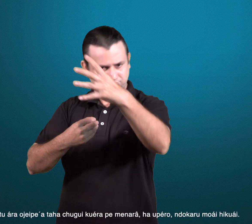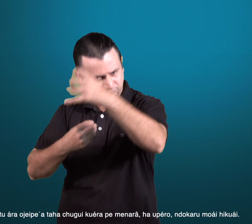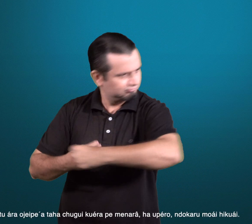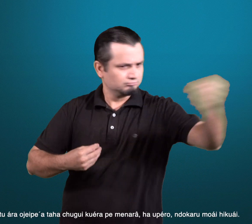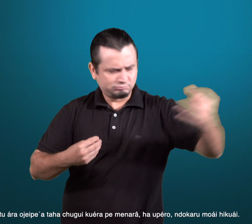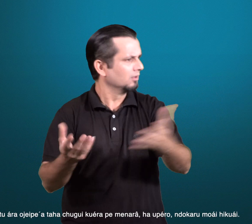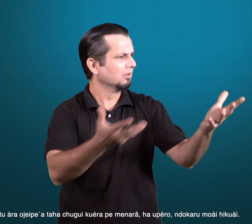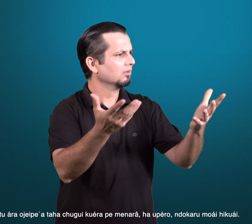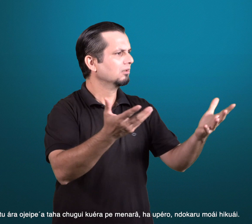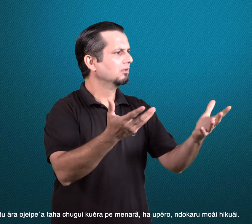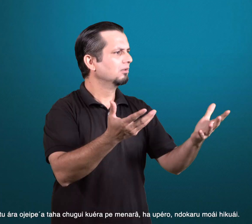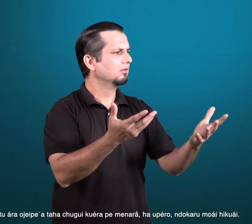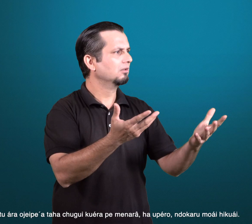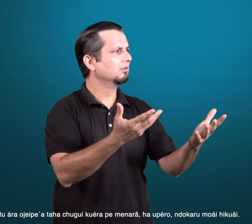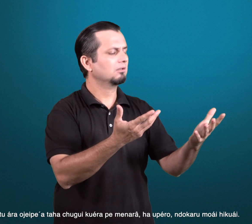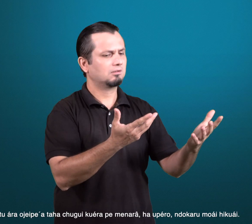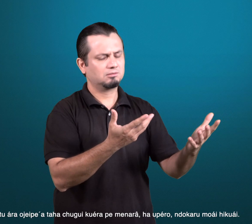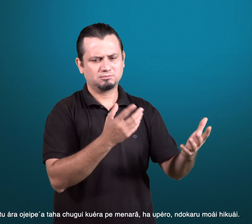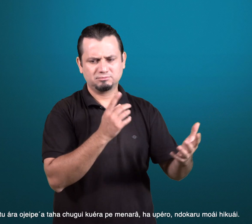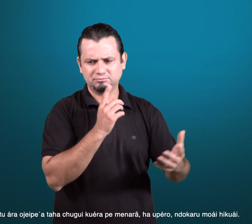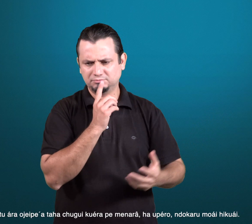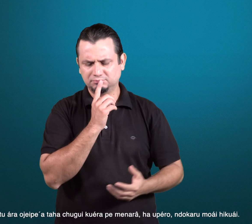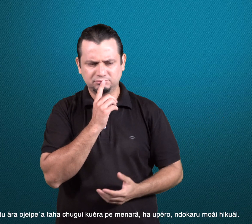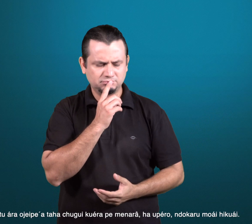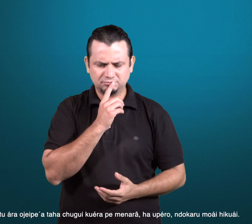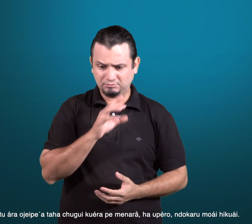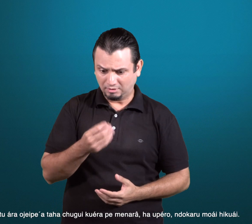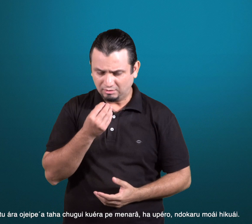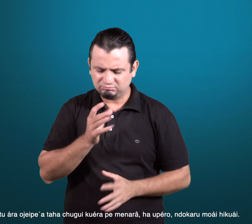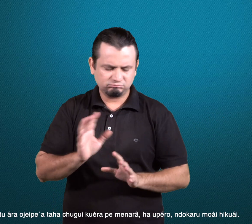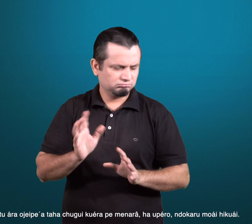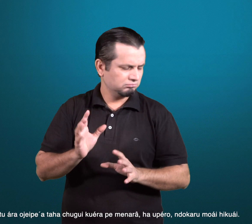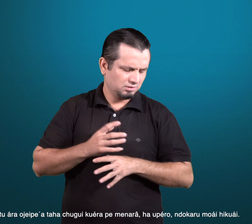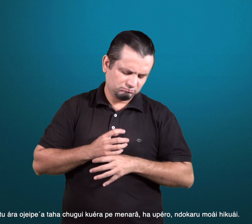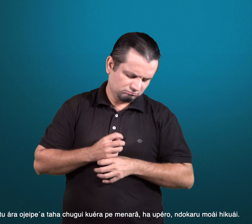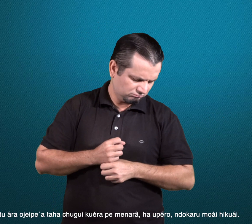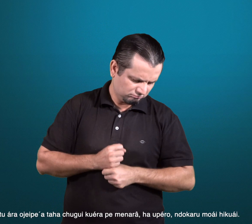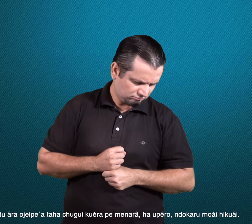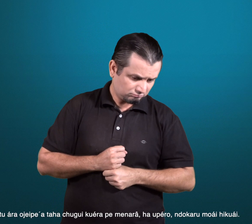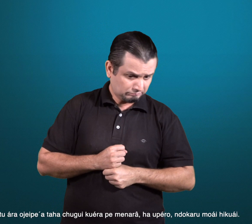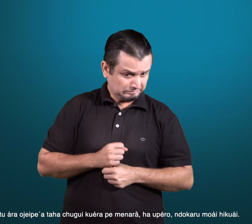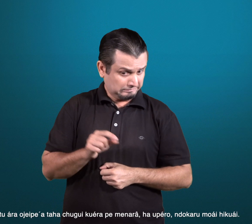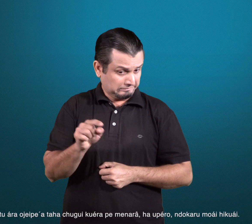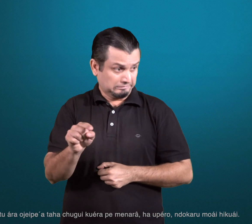Outakatu ára ojeipe'atahái chuguikuéra pe menarã ha upérõ ndokarumo'ãi hikuái.